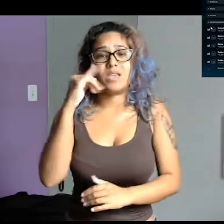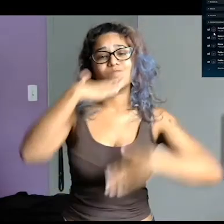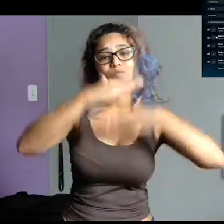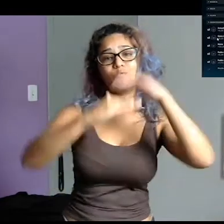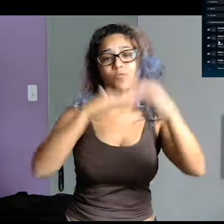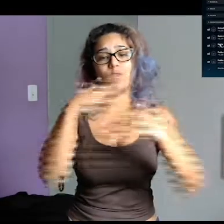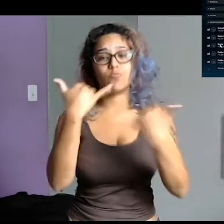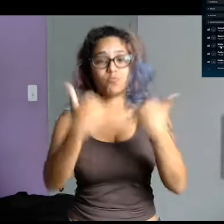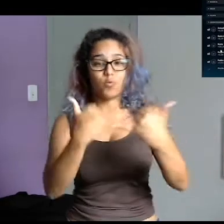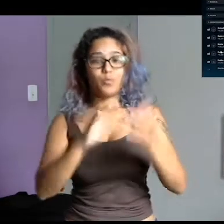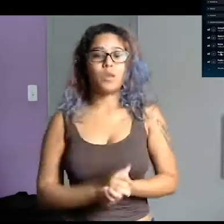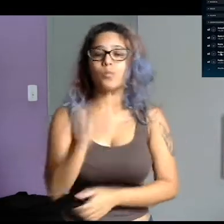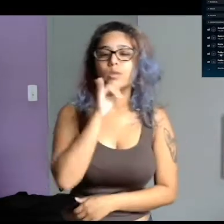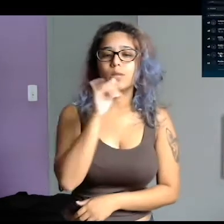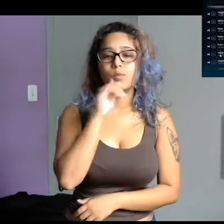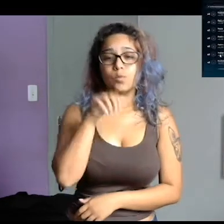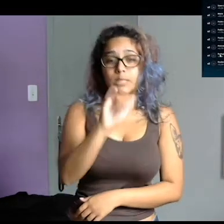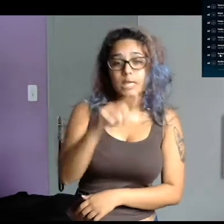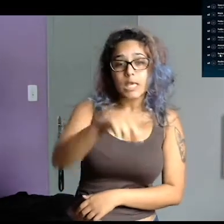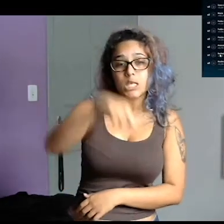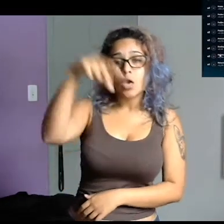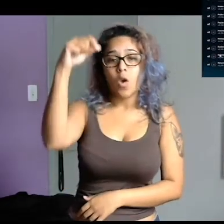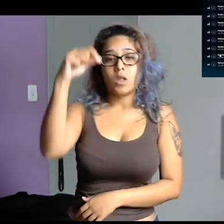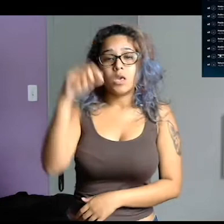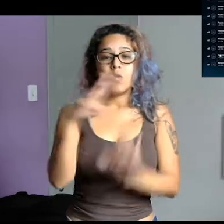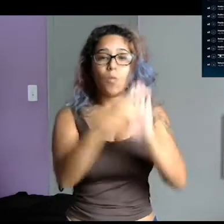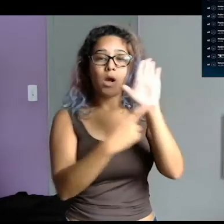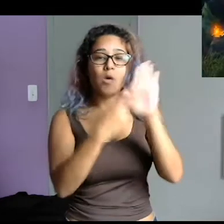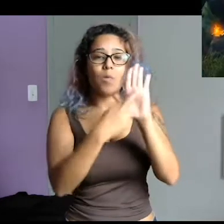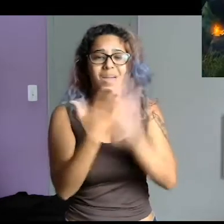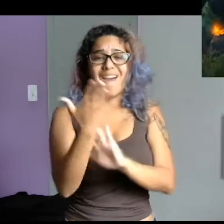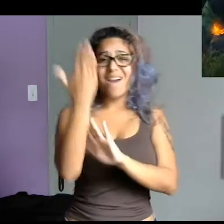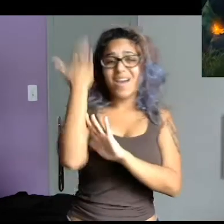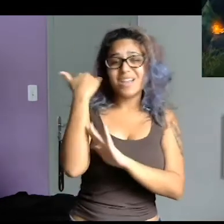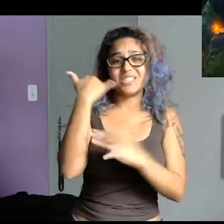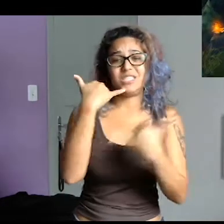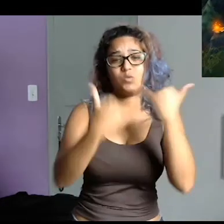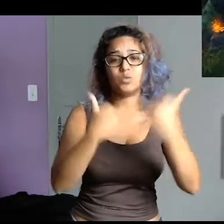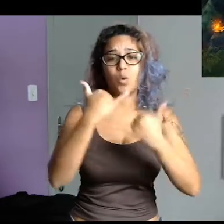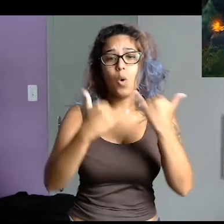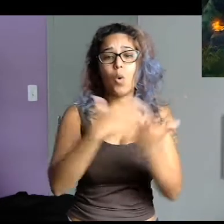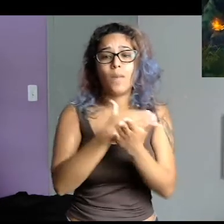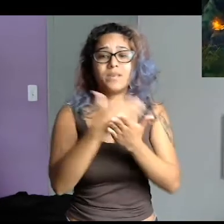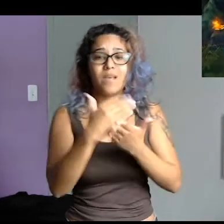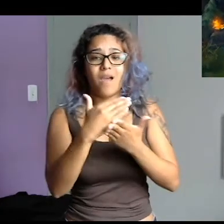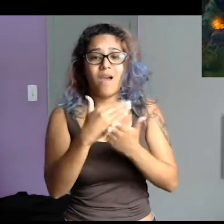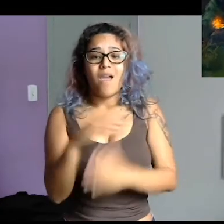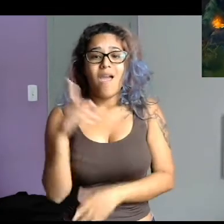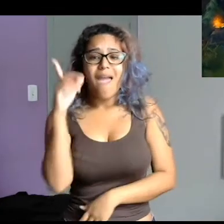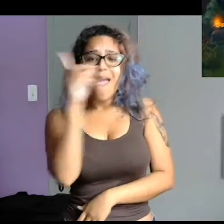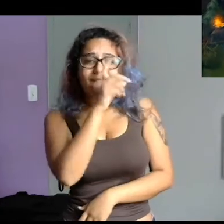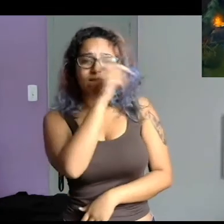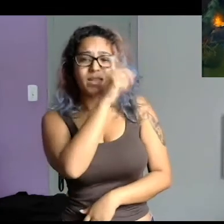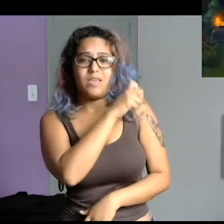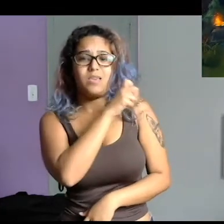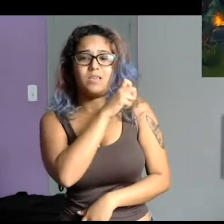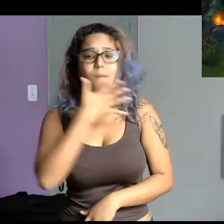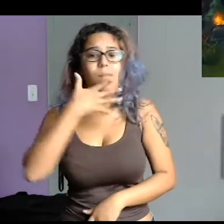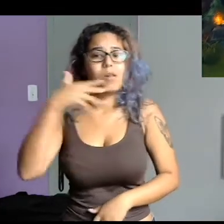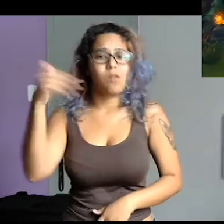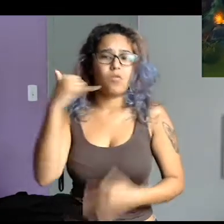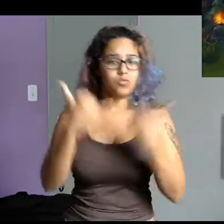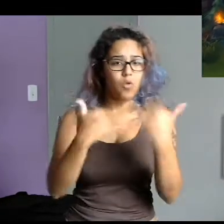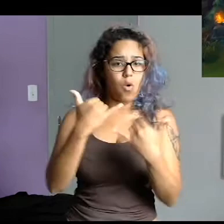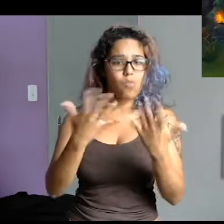fez antes da partida tá fazendo de diferença enquanto você tá jogando com aquele campeão? É aquele caso clássico do que é melhor, sei lá, 9 de armadura